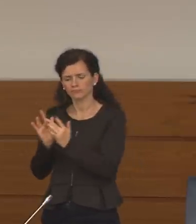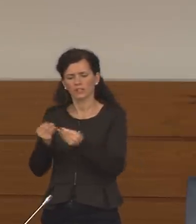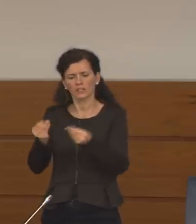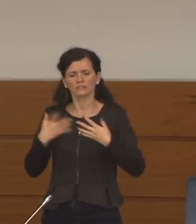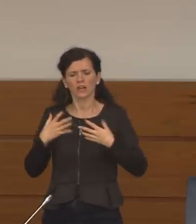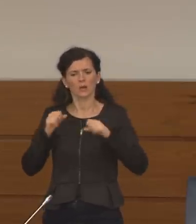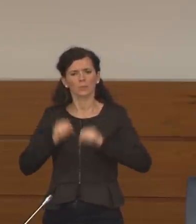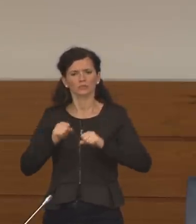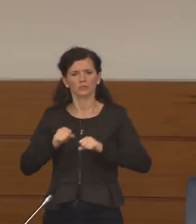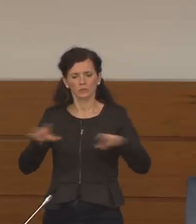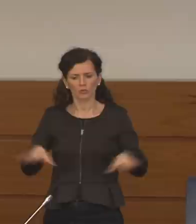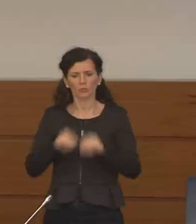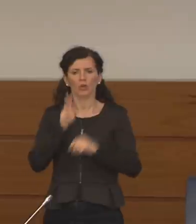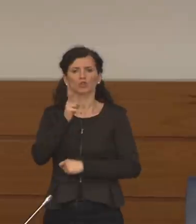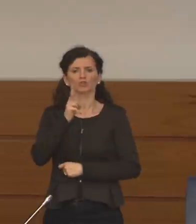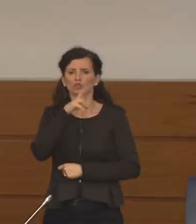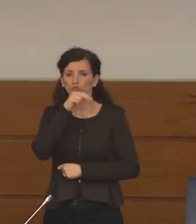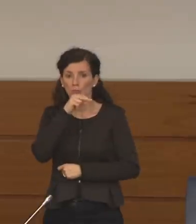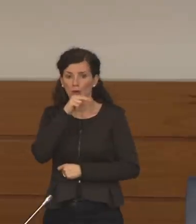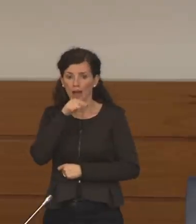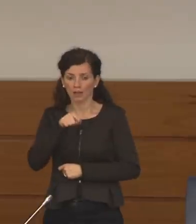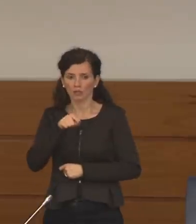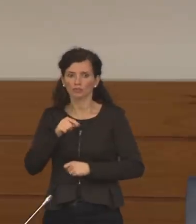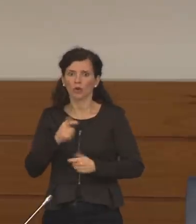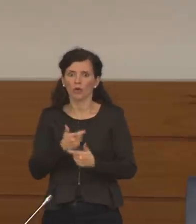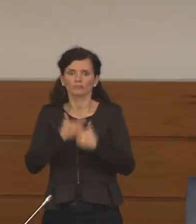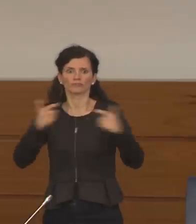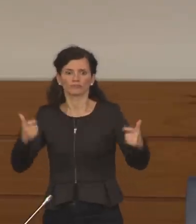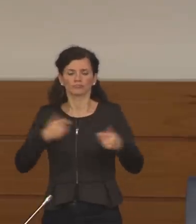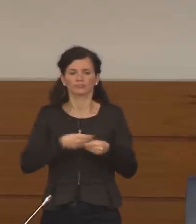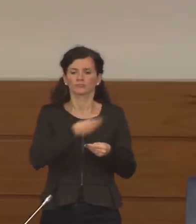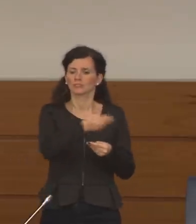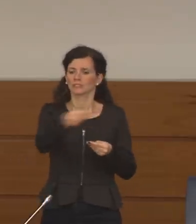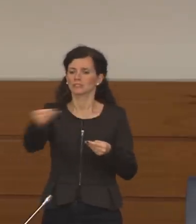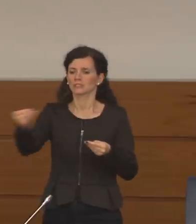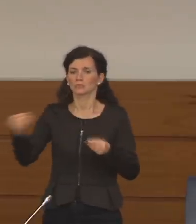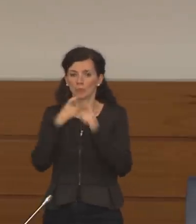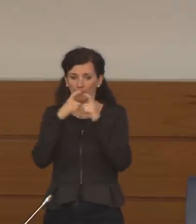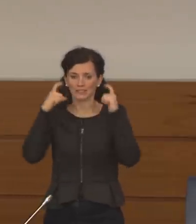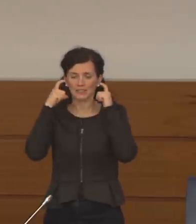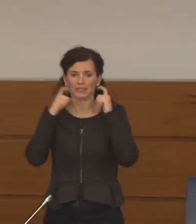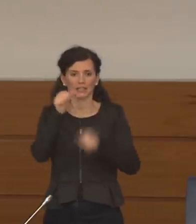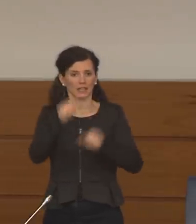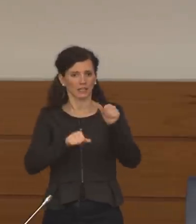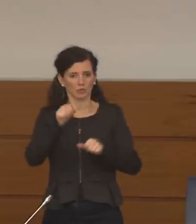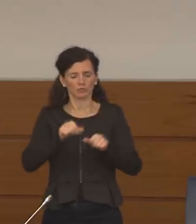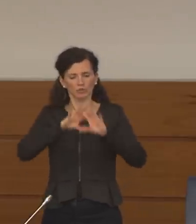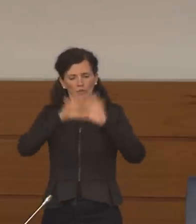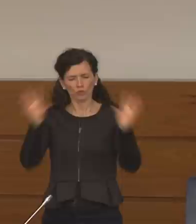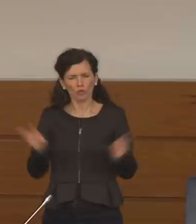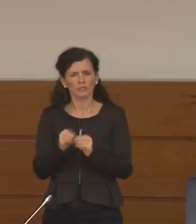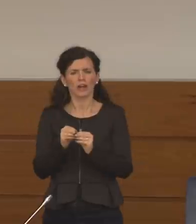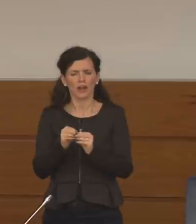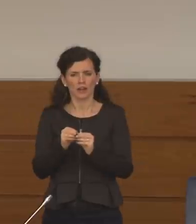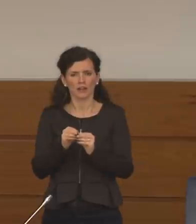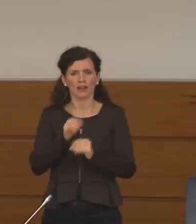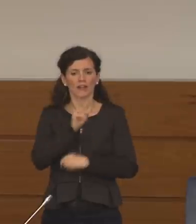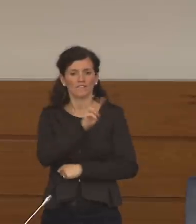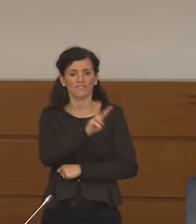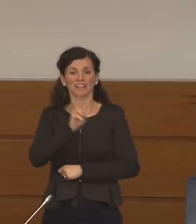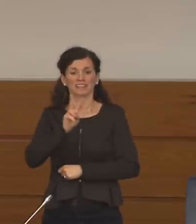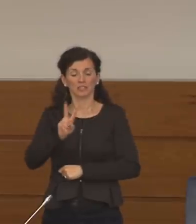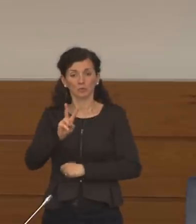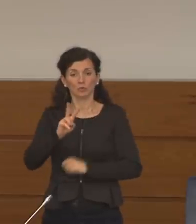partire dalle 12 di marzo di potenziare la distribuzione di mascherine chirurgiche per un totale di 22